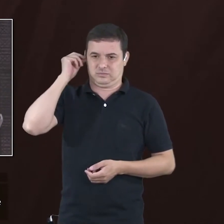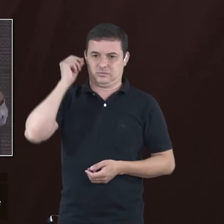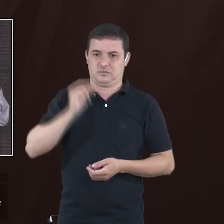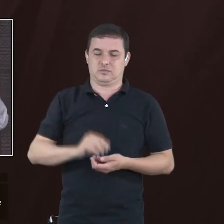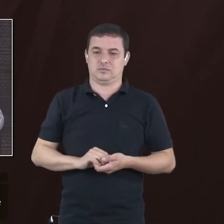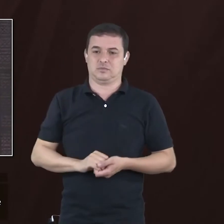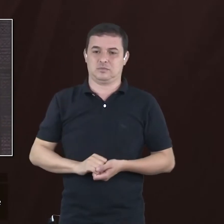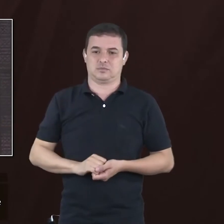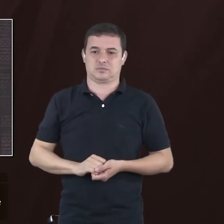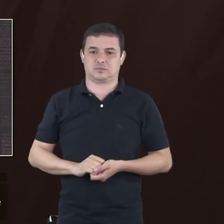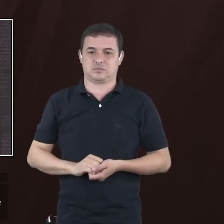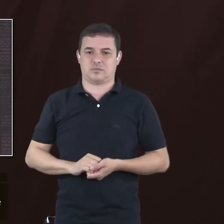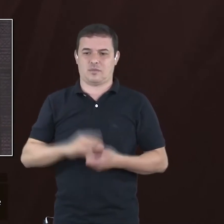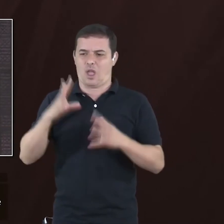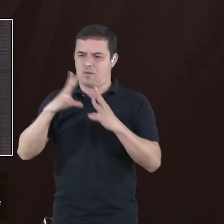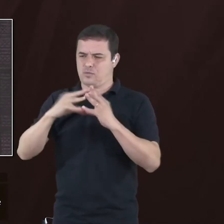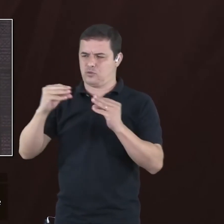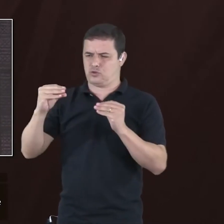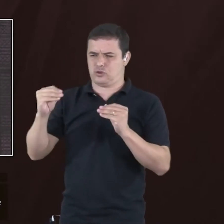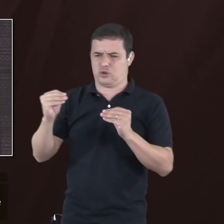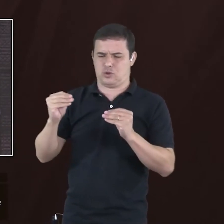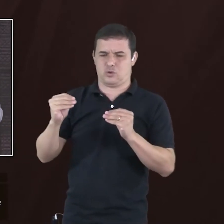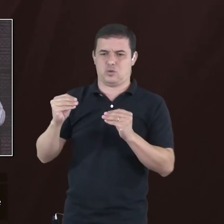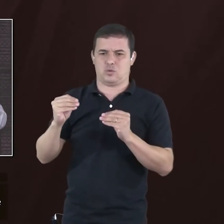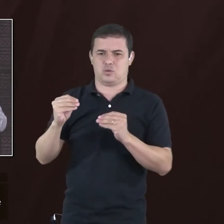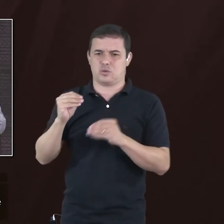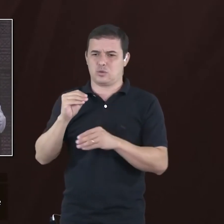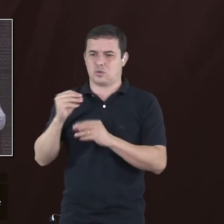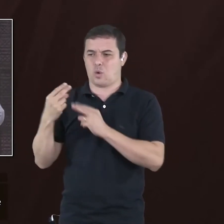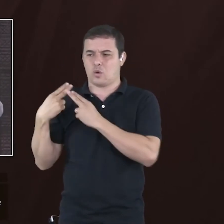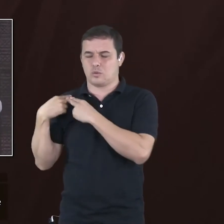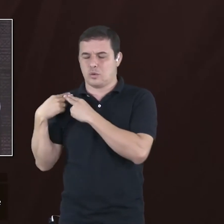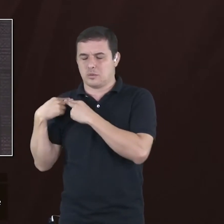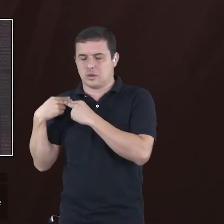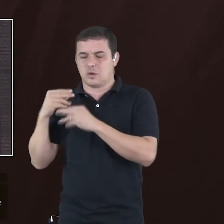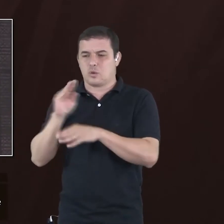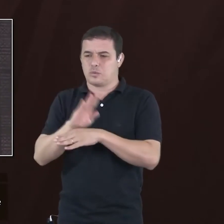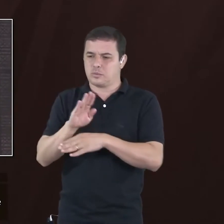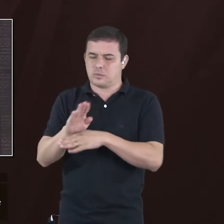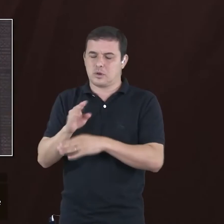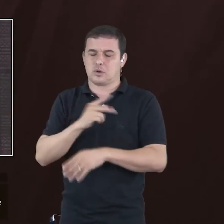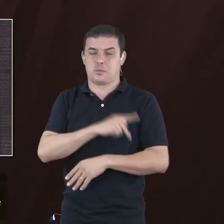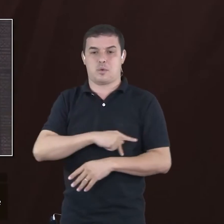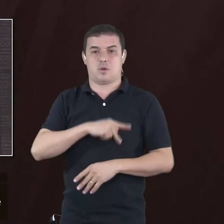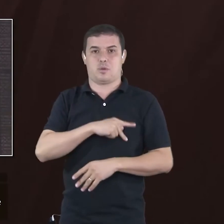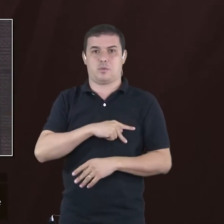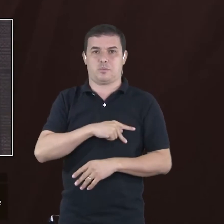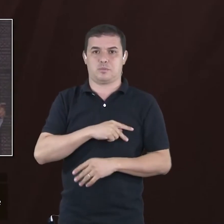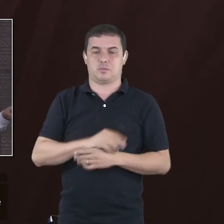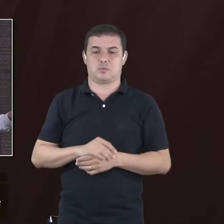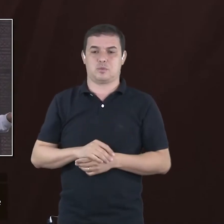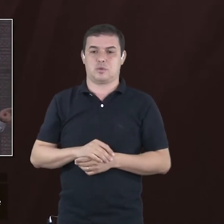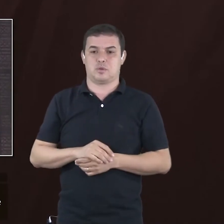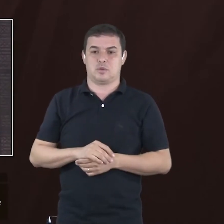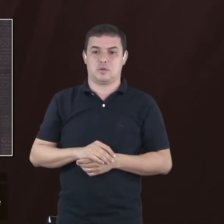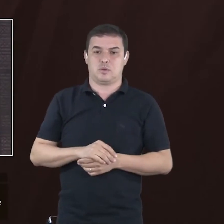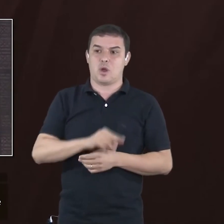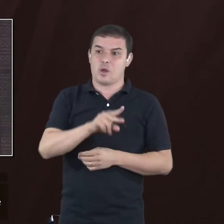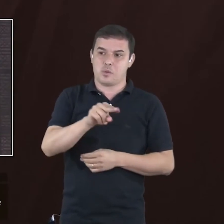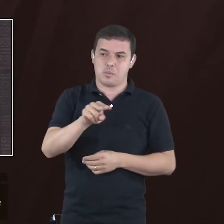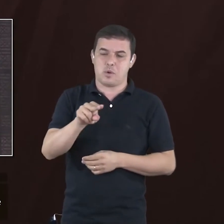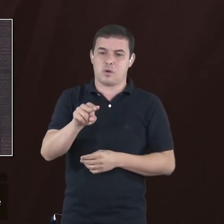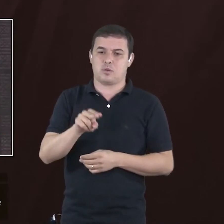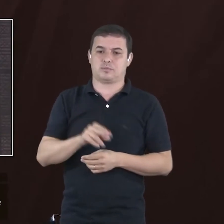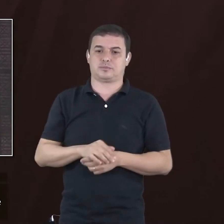prisão, fugiram das suas algemas, mas Onesíforo não só não fugiu, porque se você visitasse Paulo